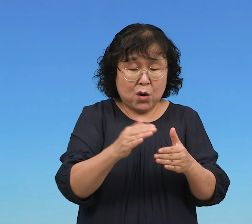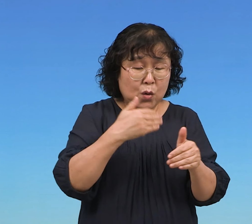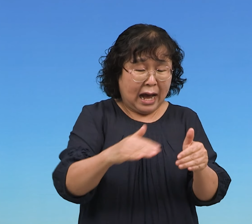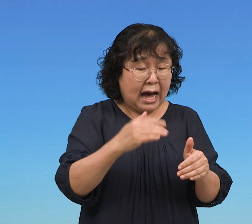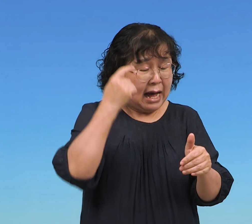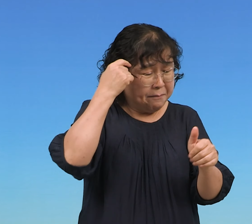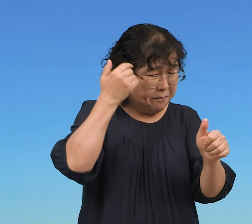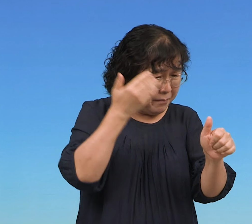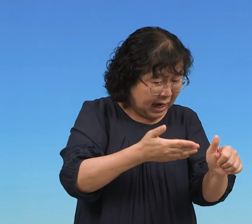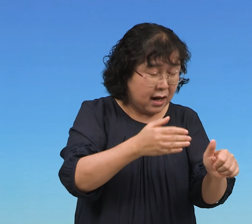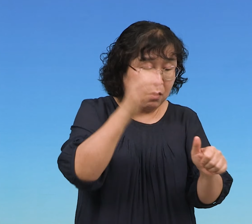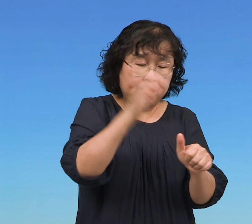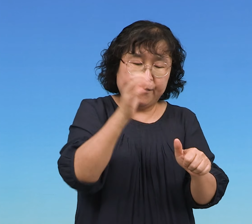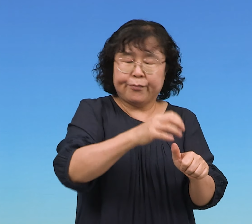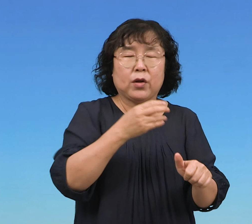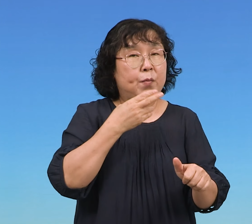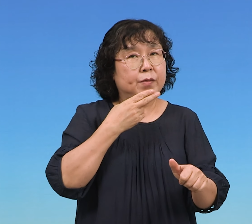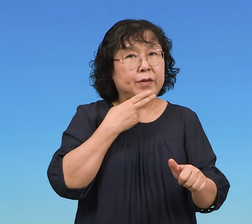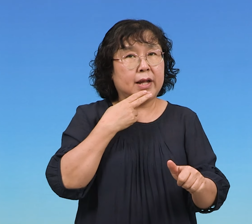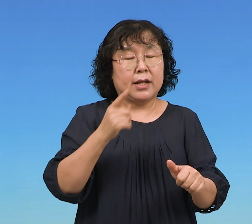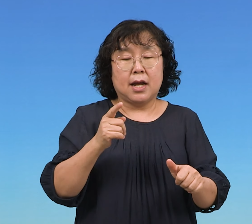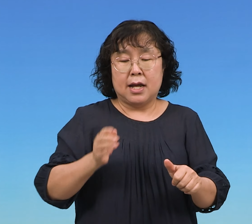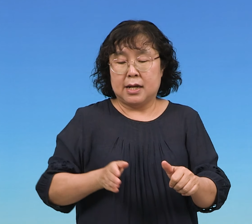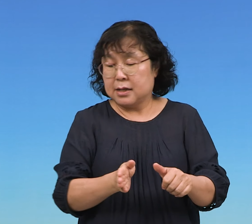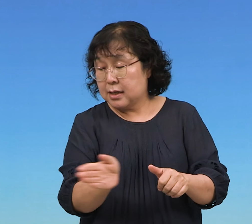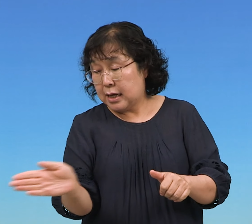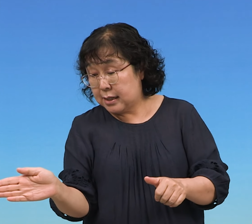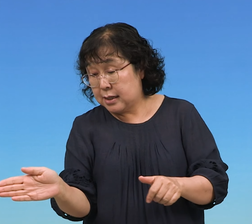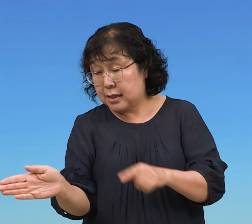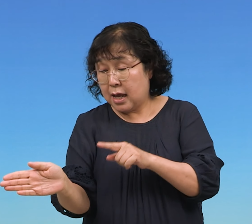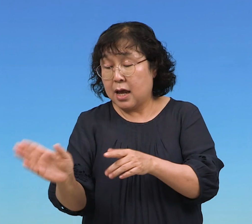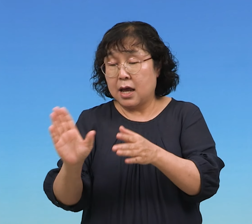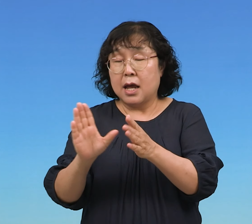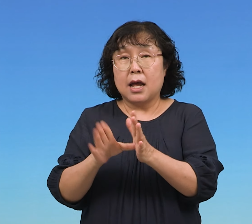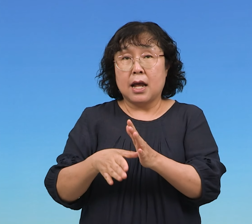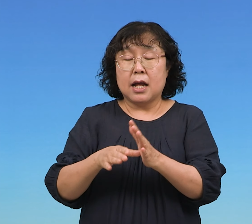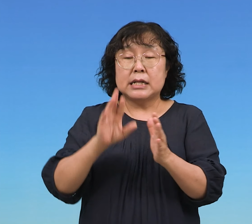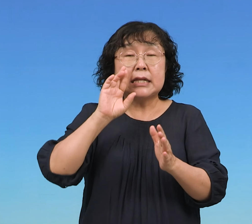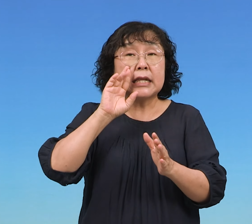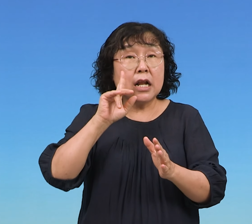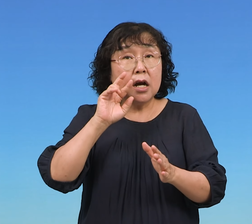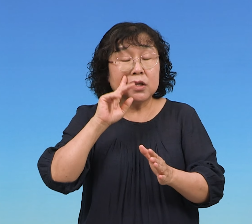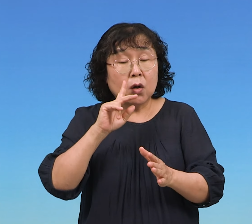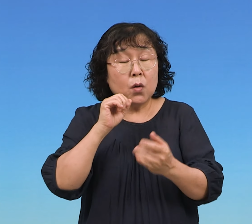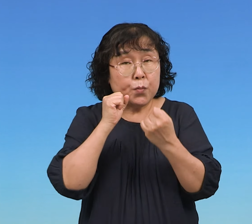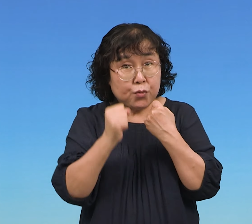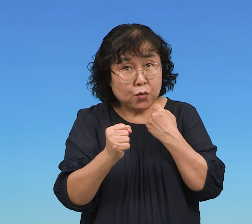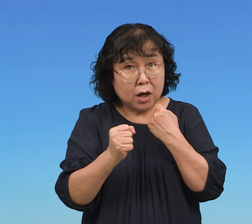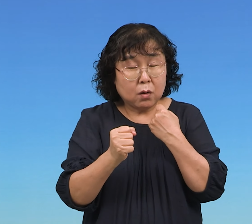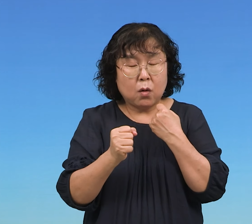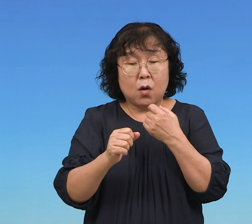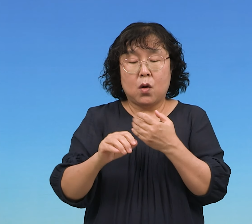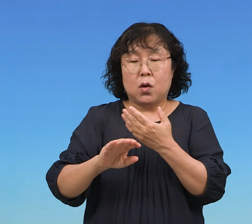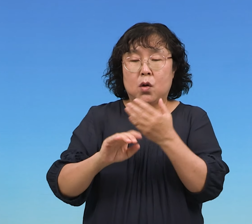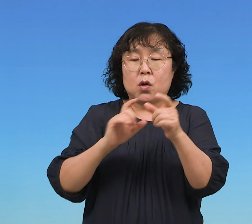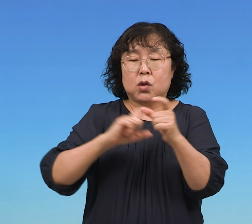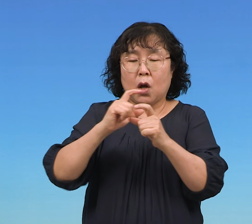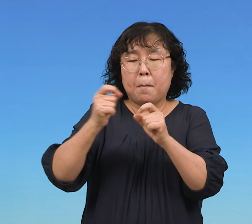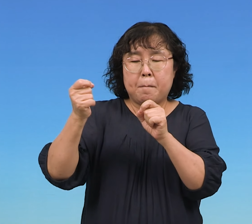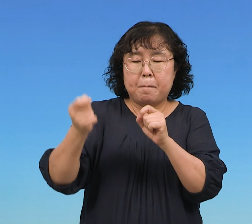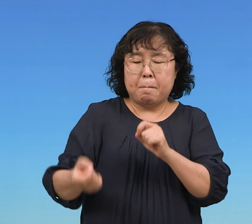이 내비게이션이 하는 일은 오직 뭐라 그랬습니까? 엉뚱한 길로 간 그곳에서 어떻게 하면은 가장 빠른